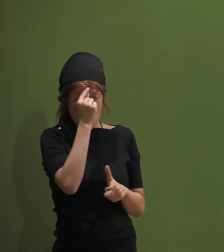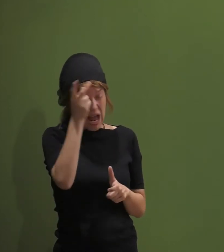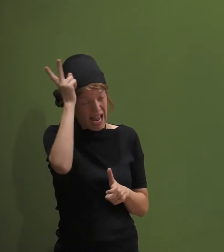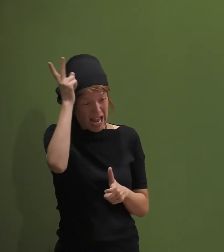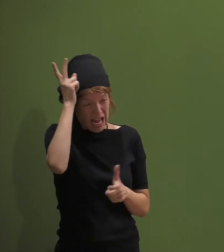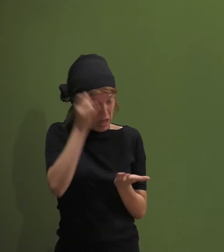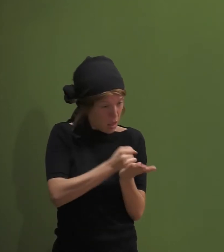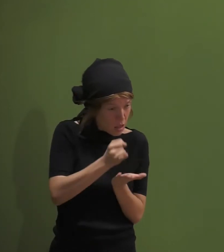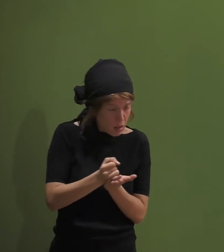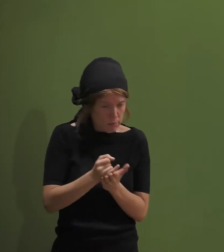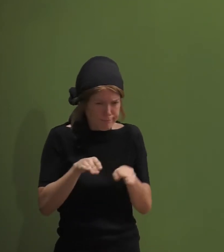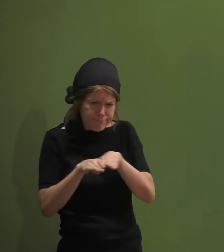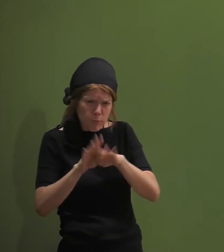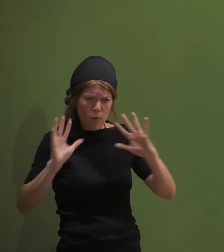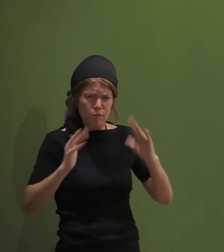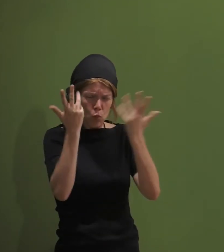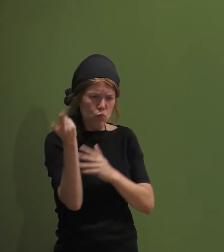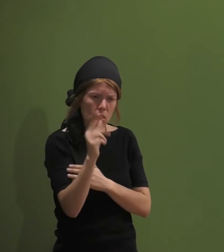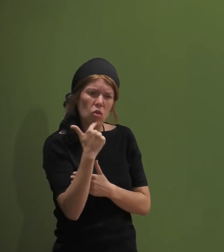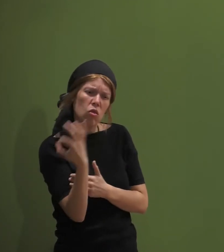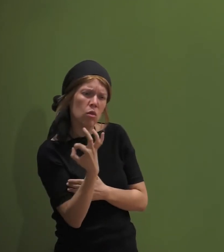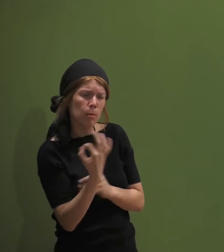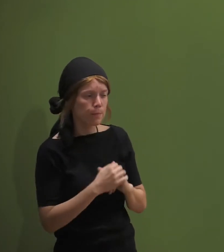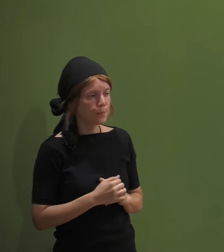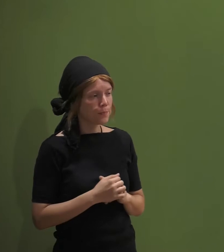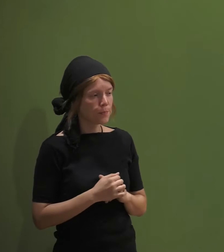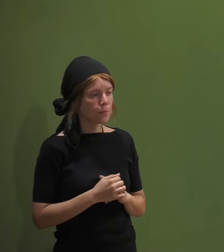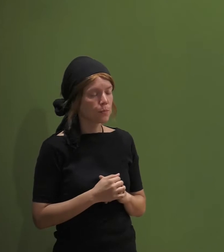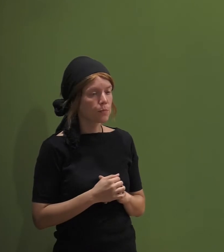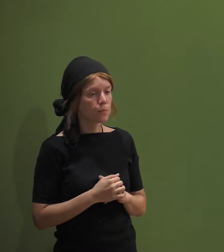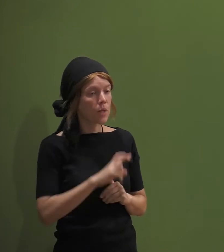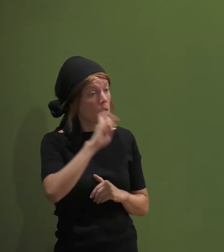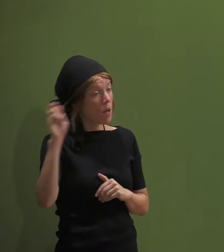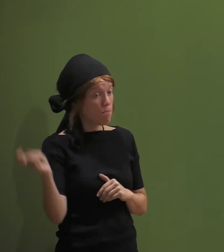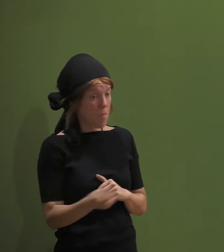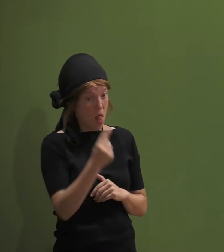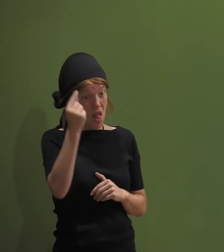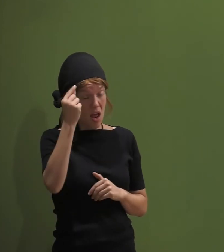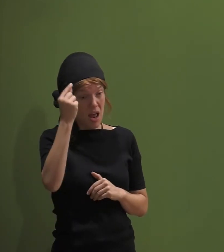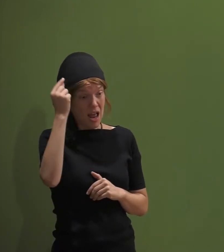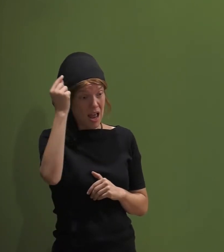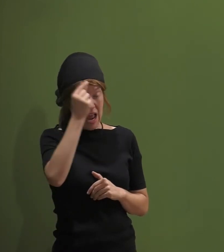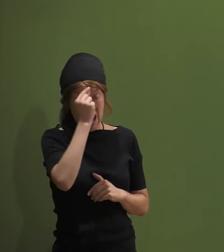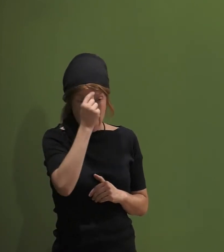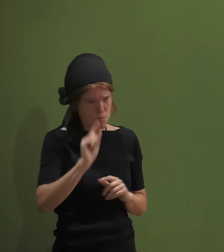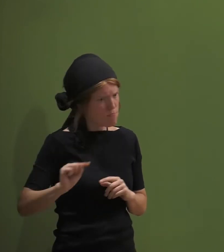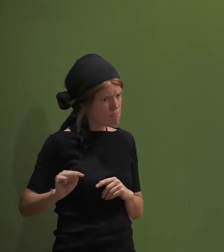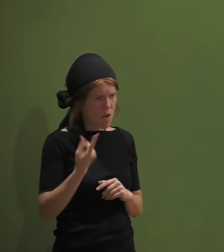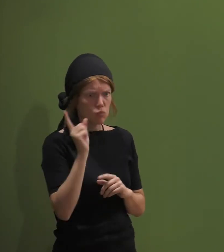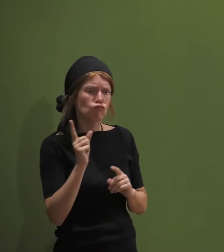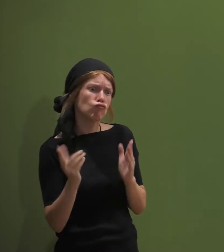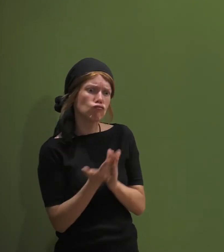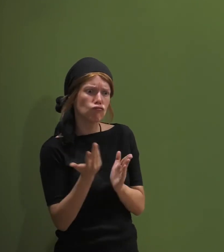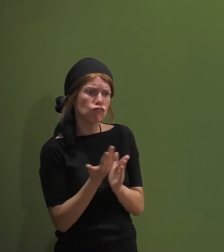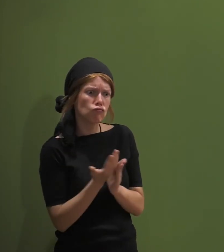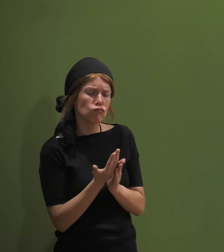70, cuando, criticando la Revolución Verde, argumentaron que las variedades más exitosas en la India no son las que tienen mayor potencial productivo